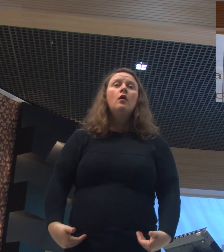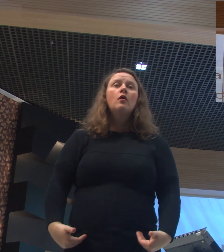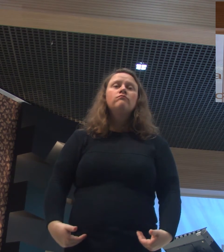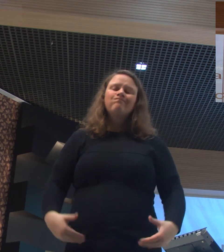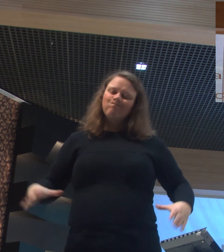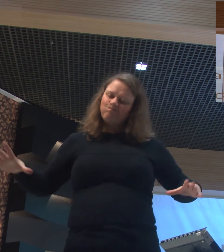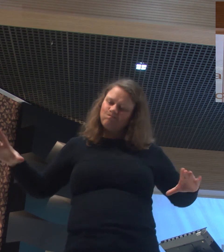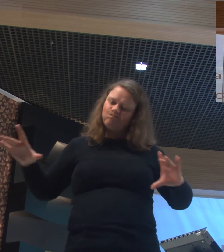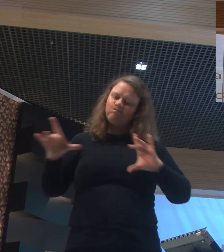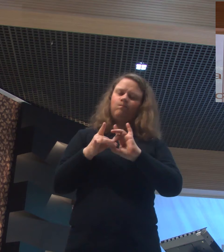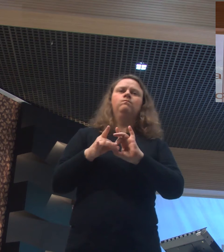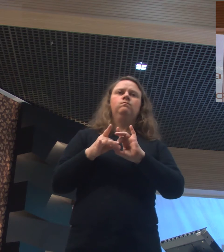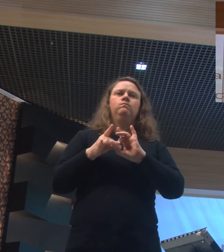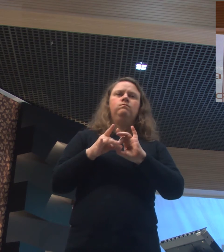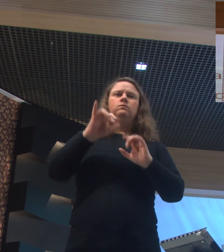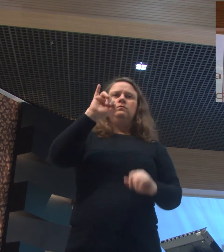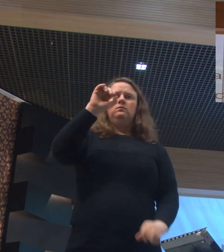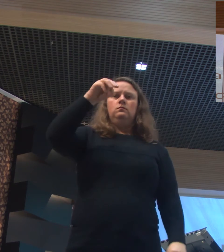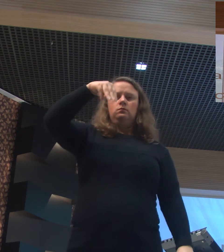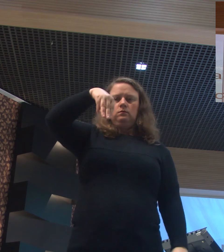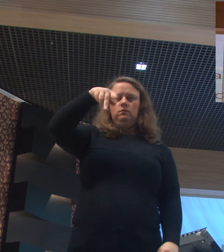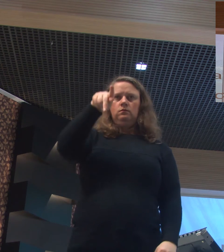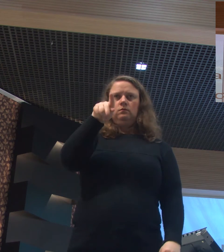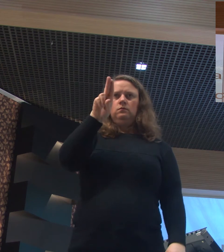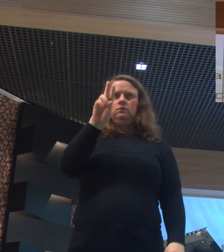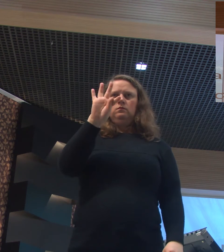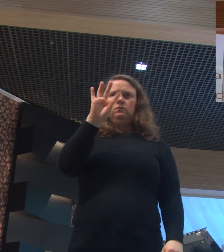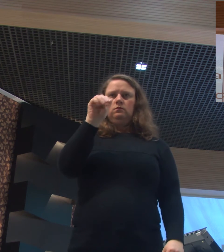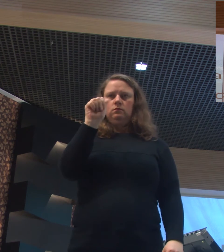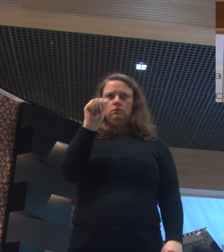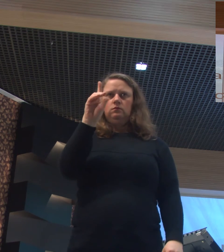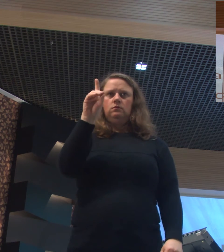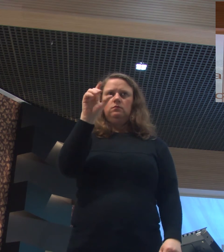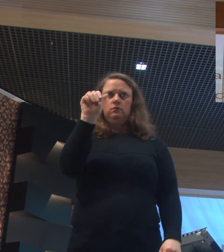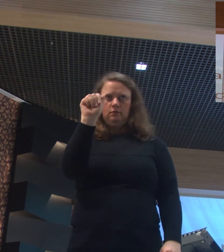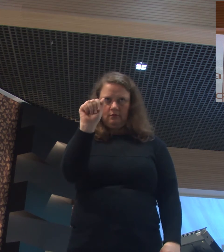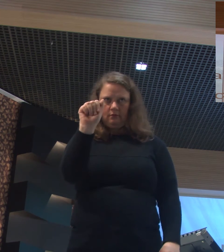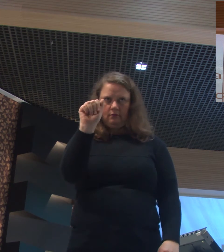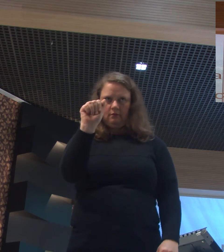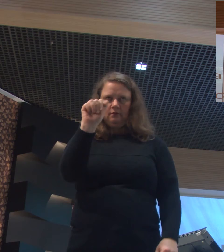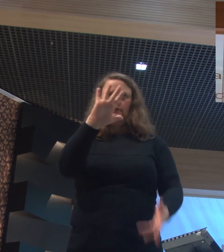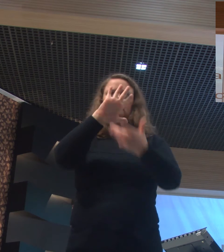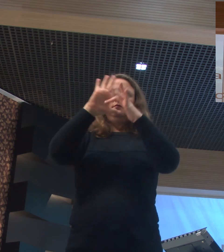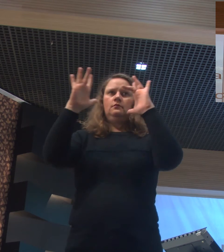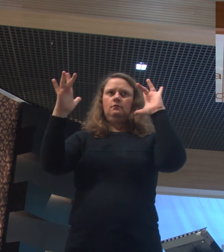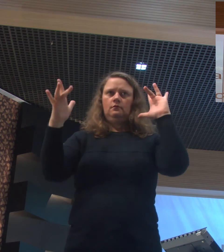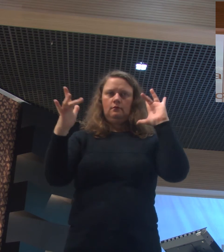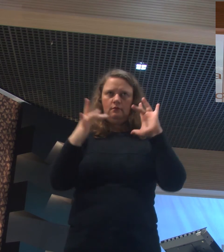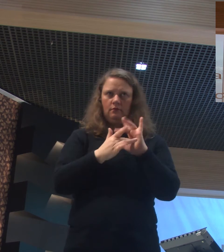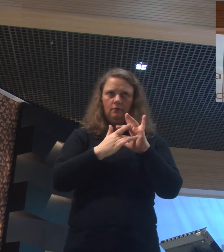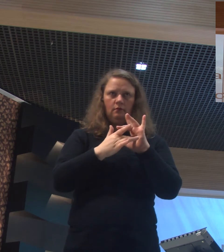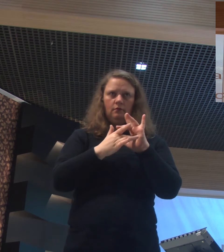imputada. O que é a justiça imputada? Aquilo que a gente já comentou já hoje. Jesus, que